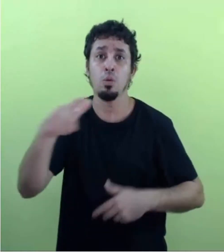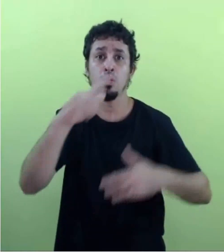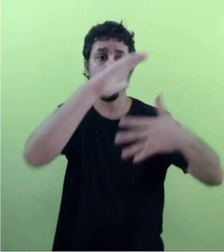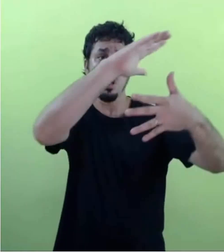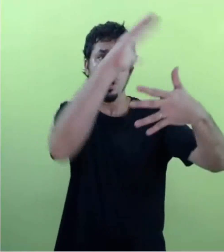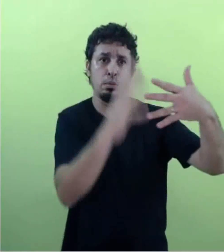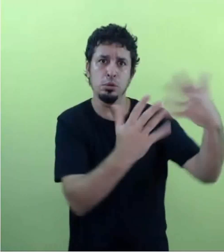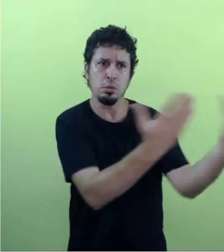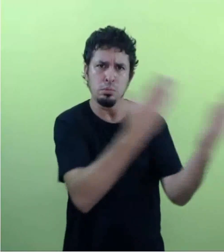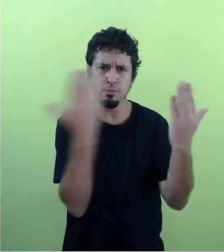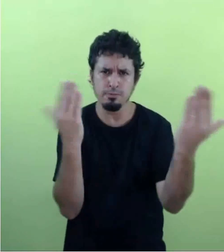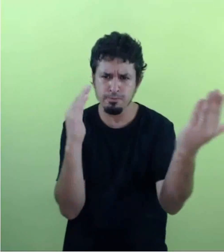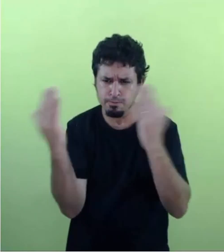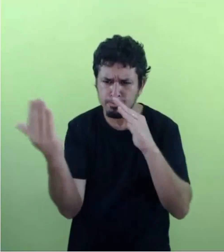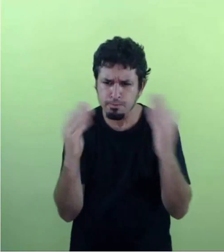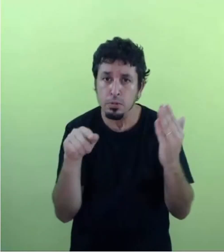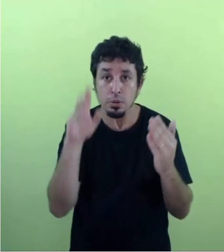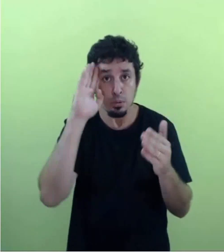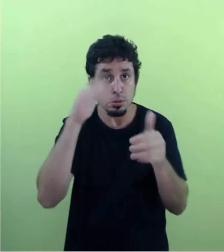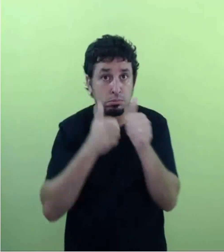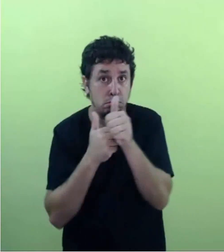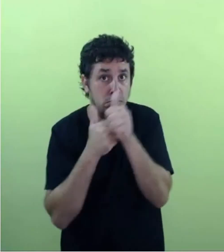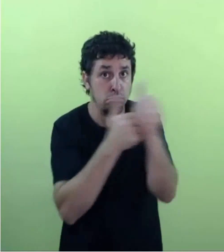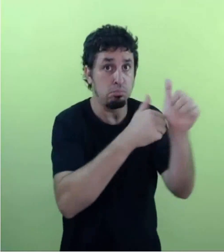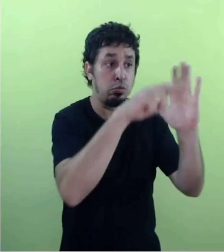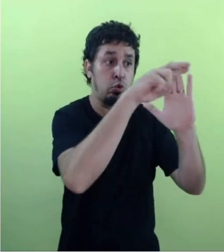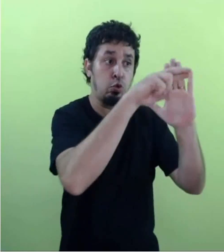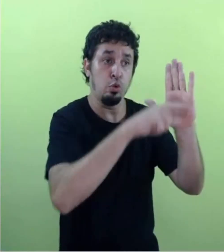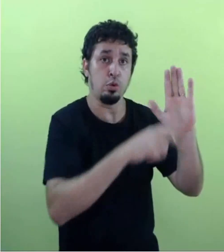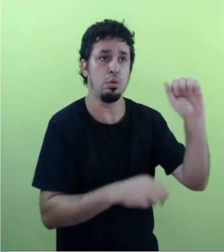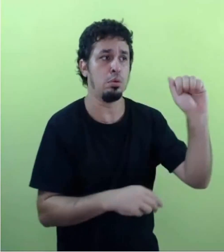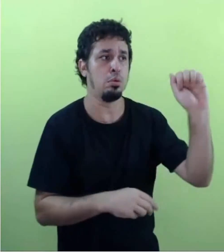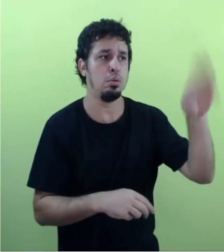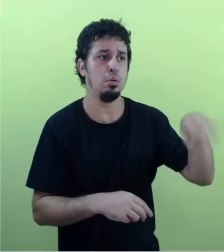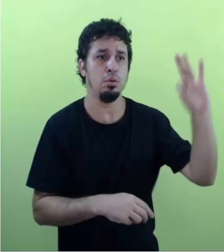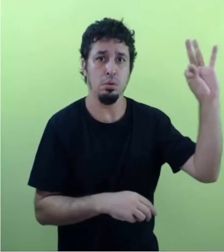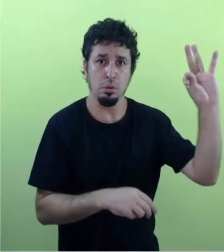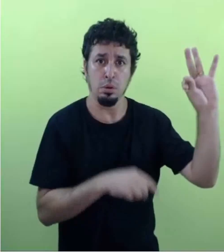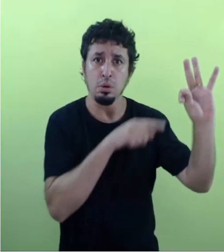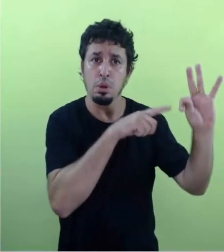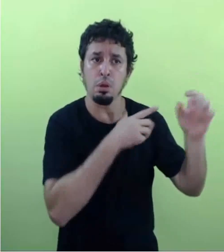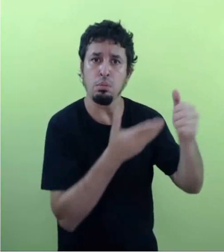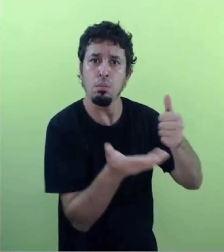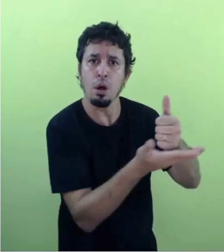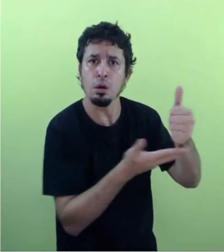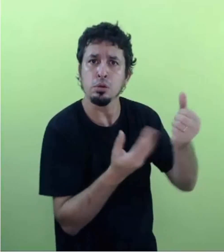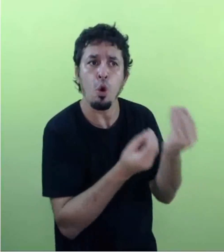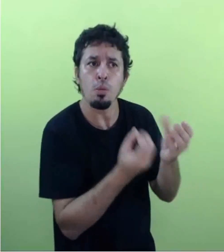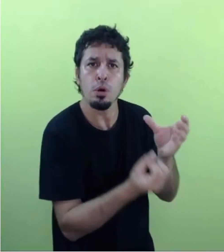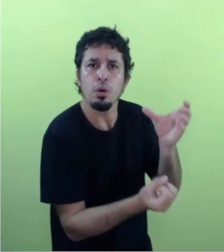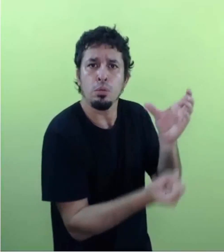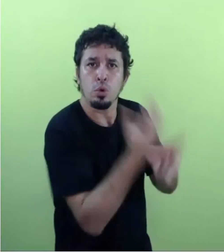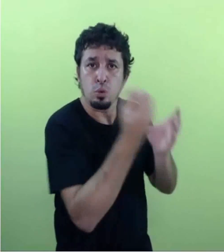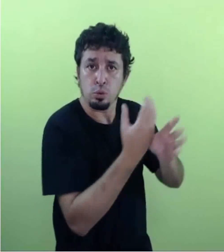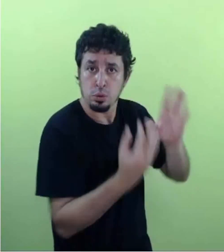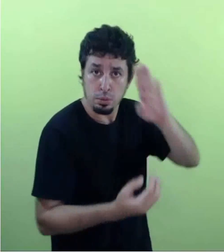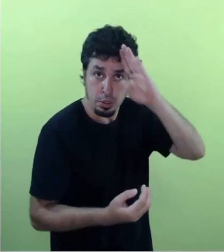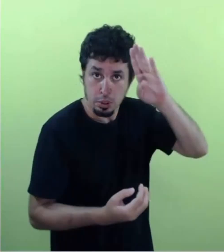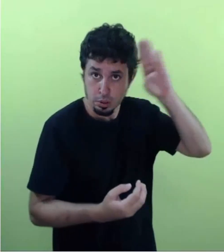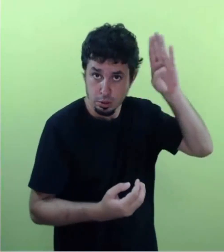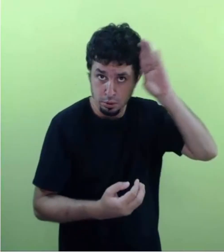sinais, seguido de estudo das normas da ABNT para a produção de artigos acadêmicos em língua